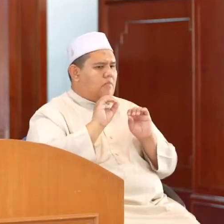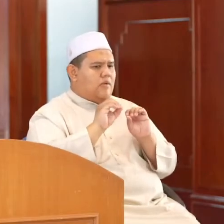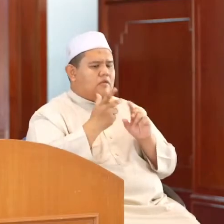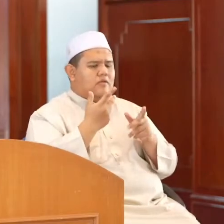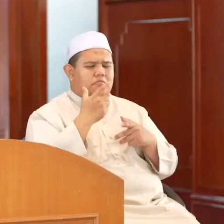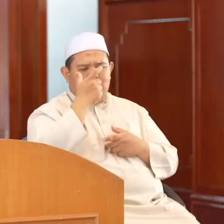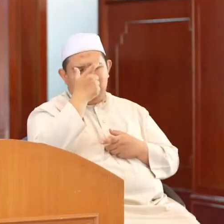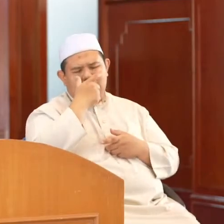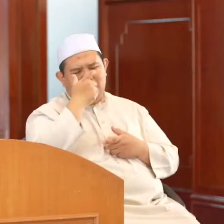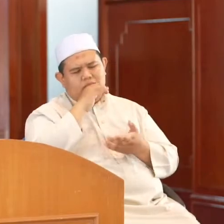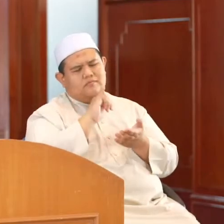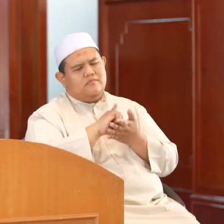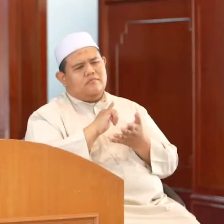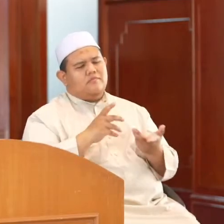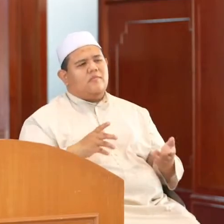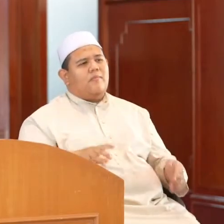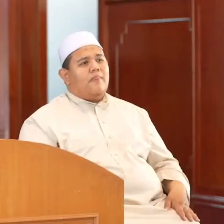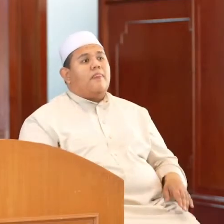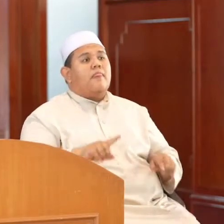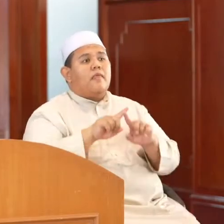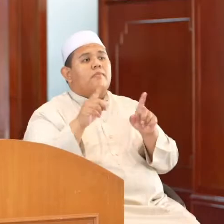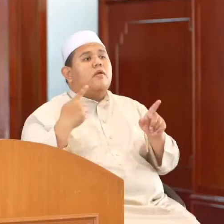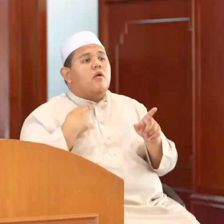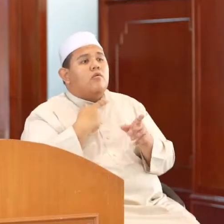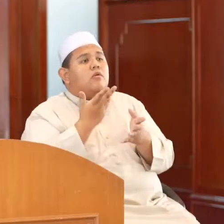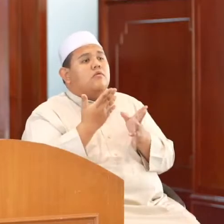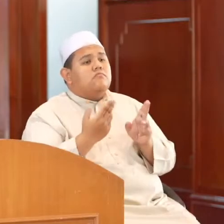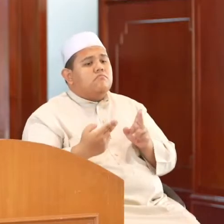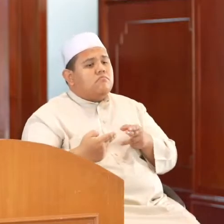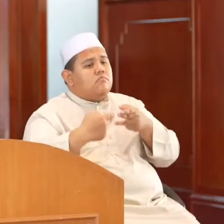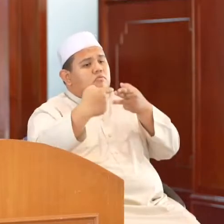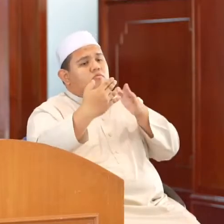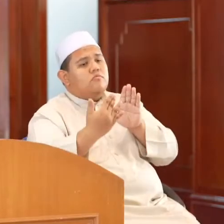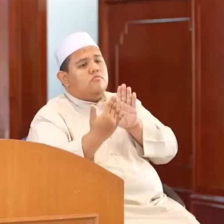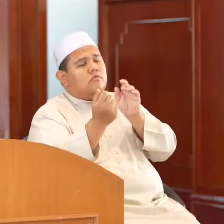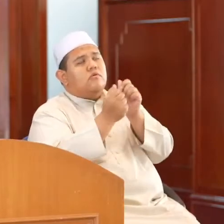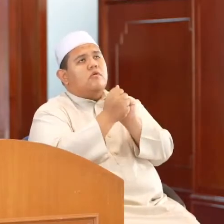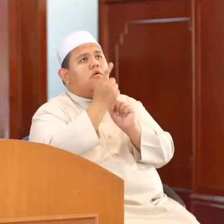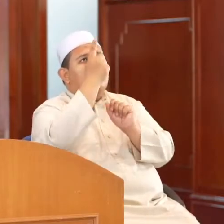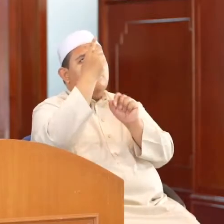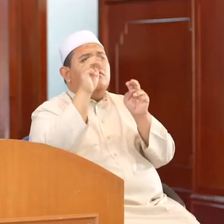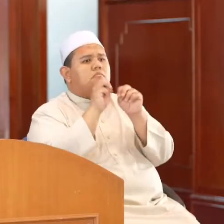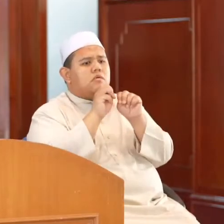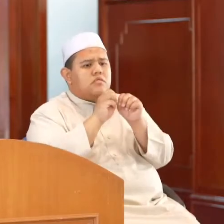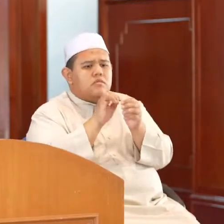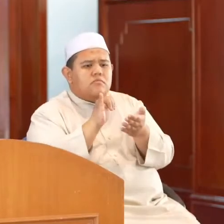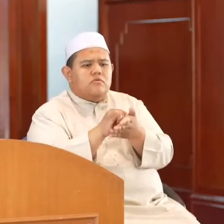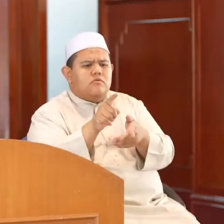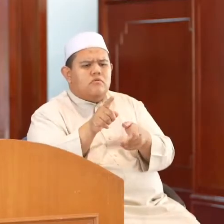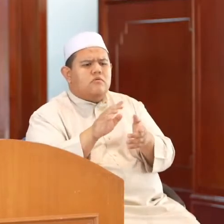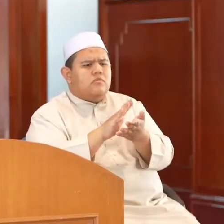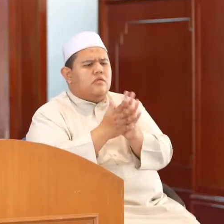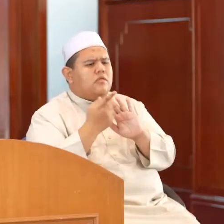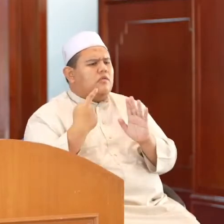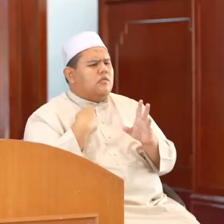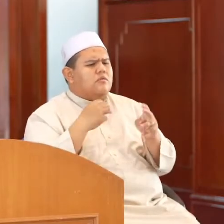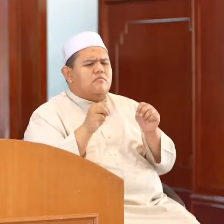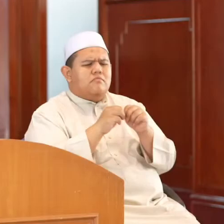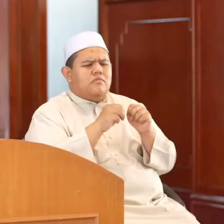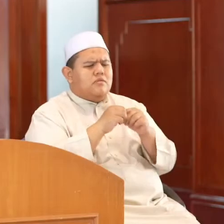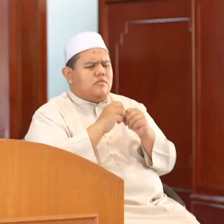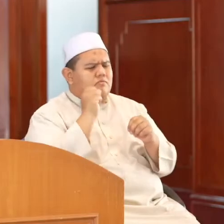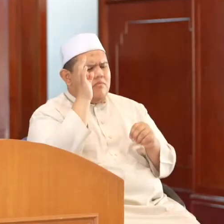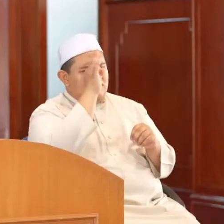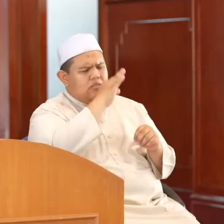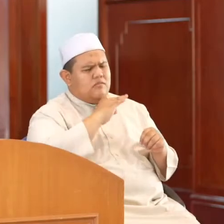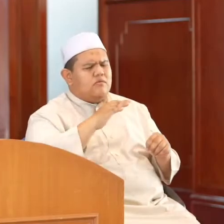juga berinteraksi kita dengan Allah Subhanahu Wa Taala seperti itu, maka sebenarnya kita masih ada sifat